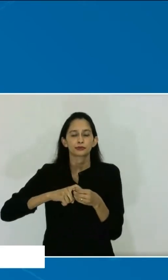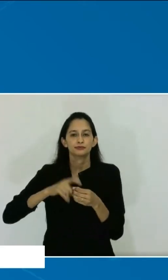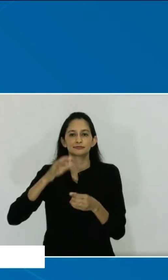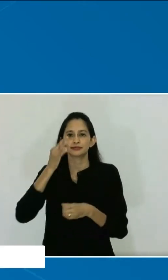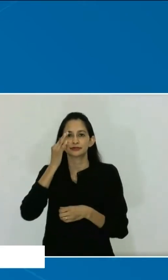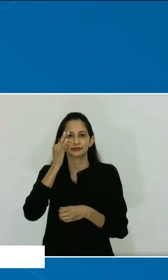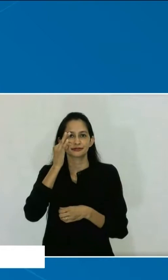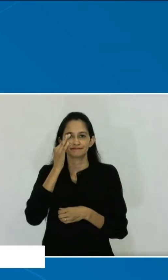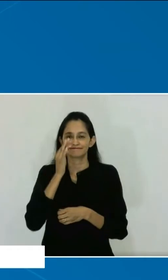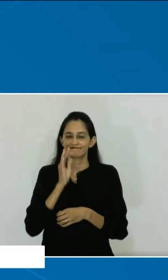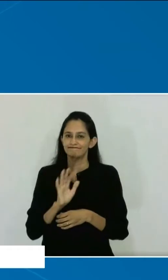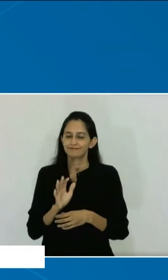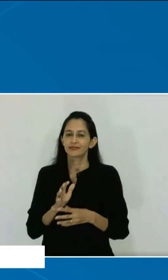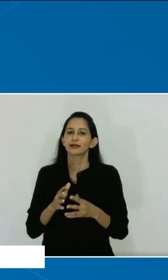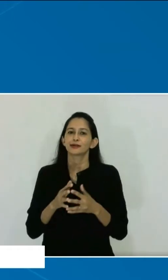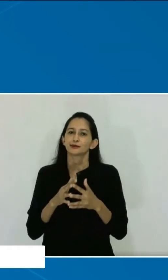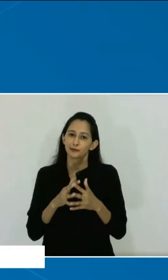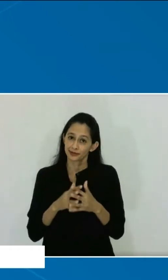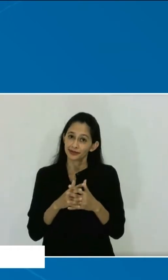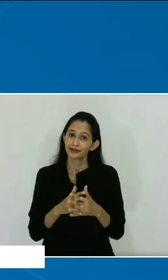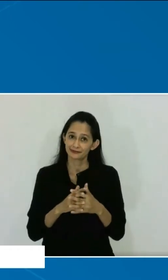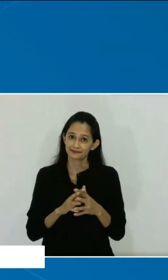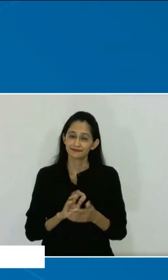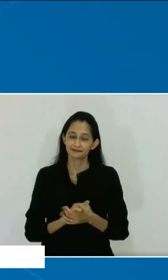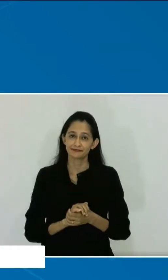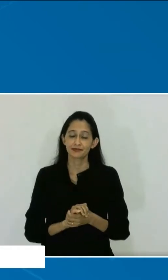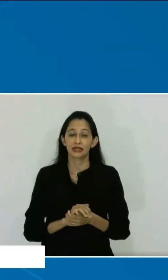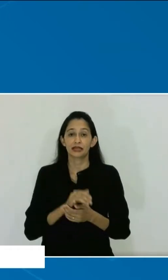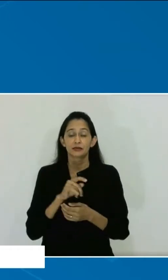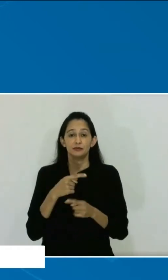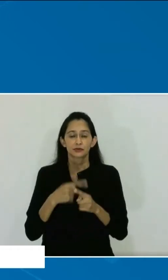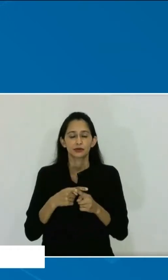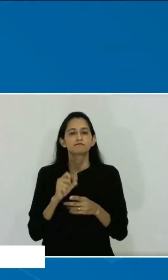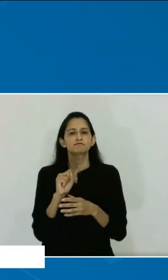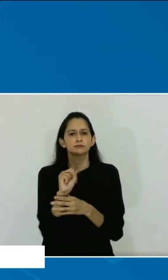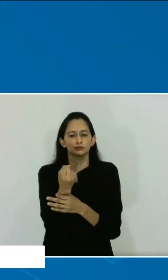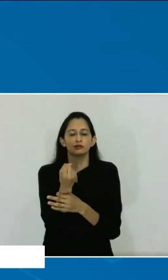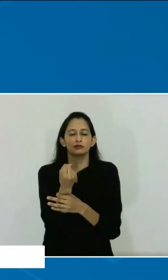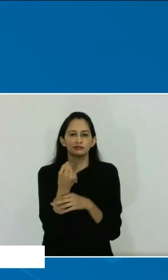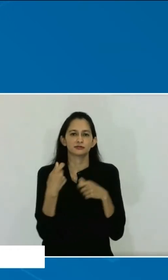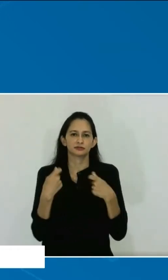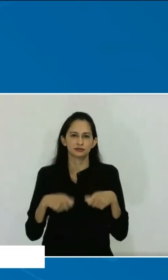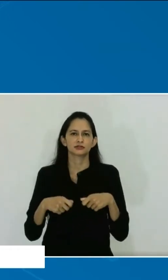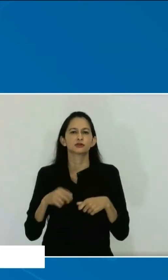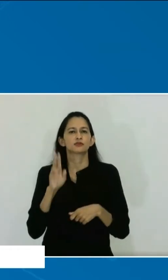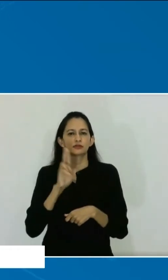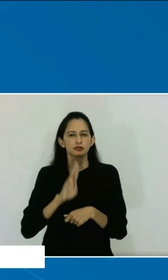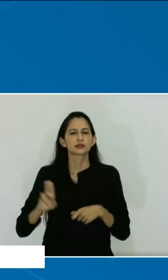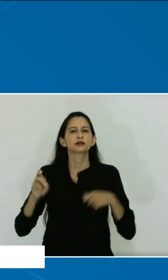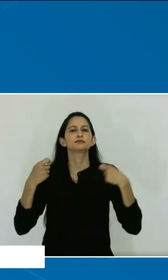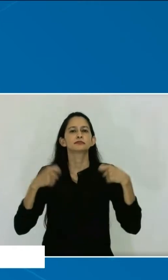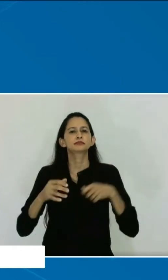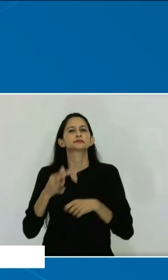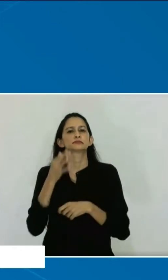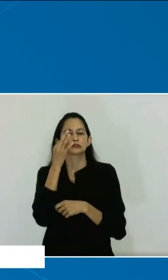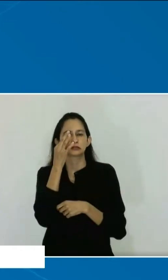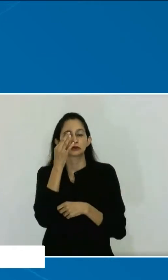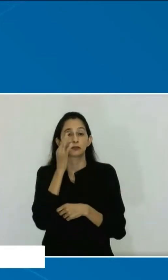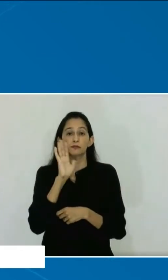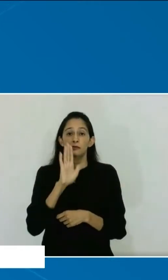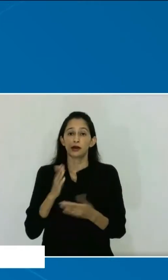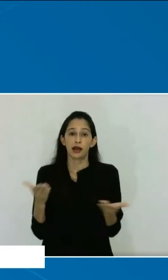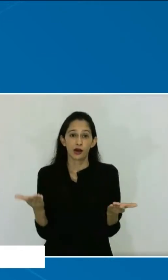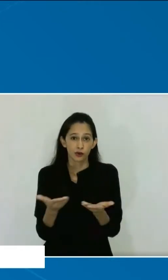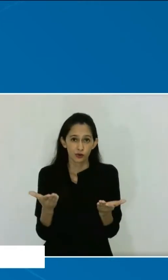de presencialidade, normalidade, como deve ser a universidade, né? A universidade é presencial, precisa ser presencial. Mas,